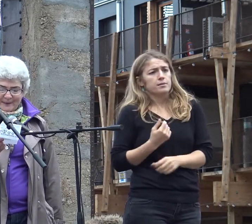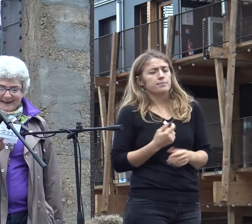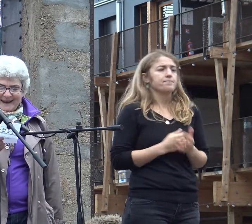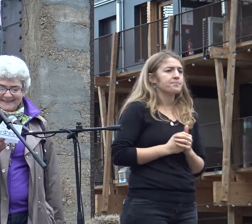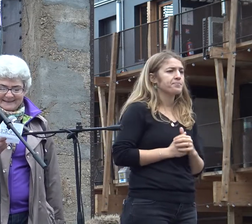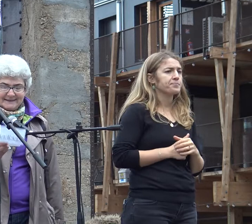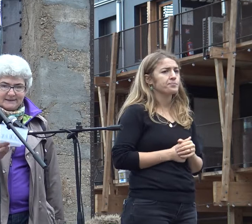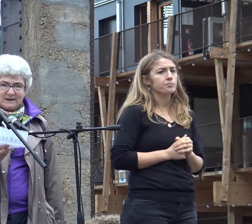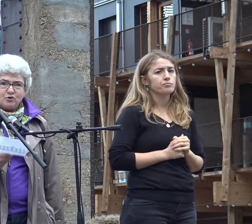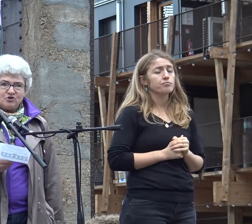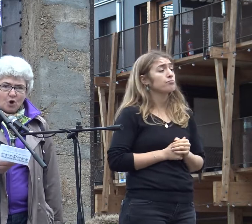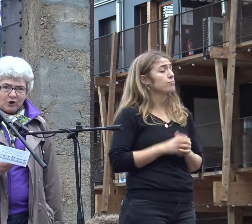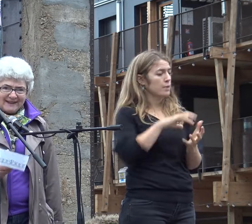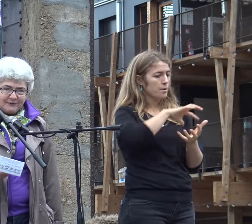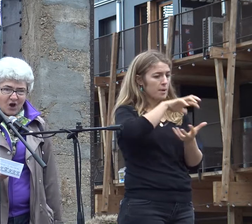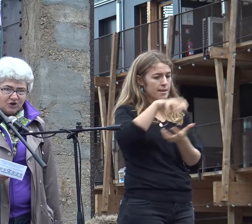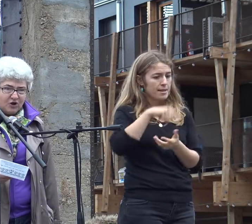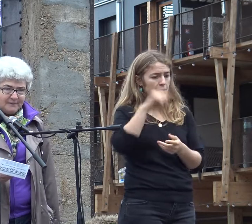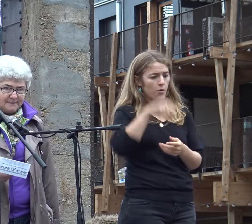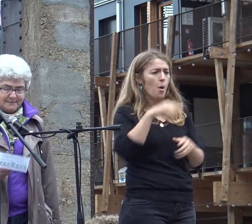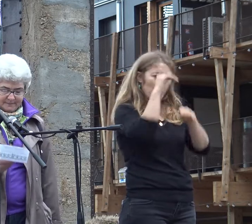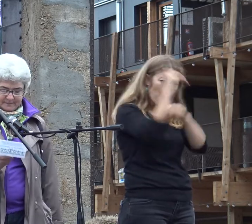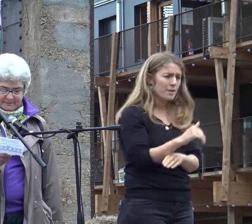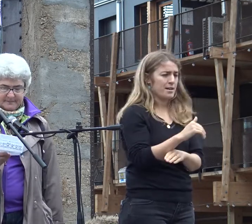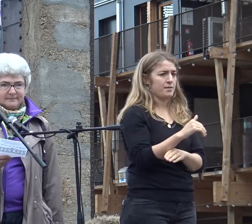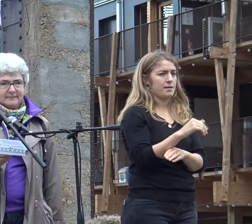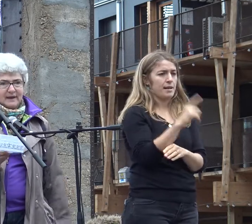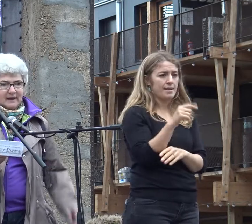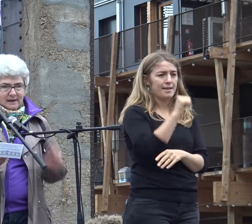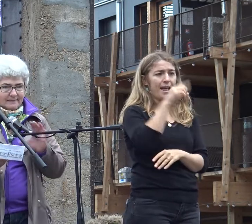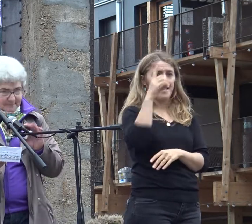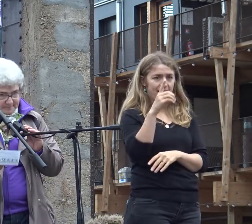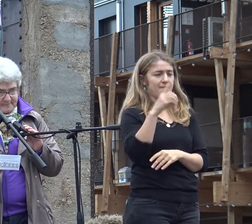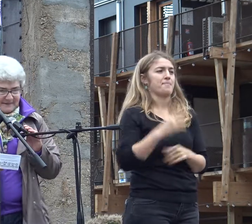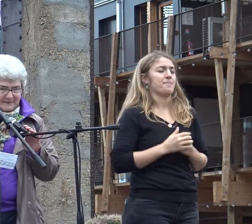Notre planète est une zone à défendre.